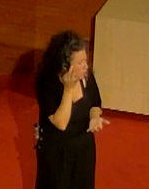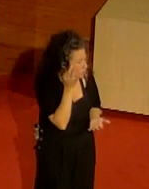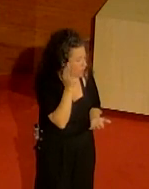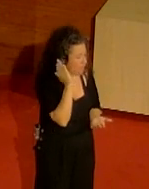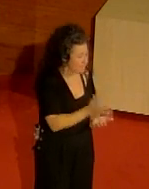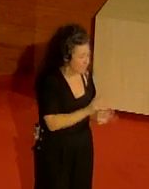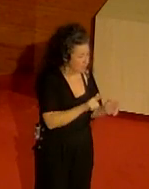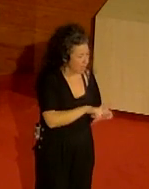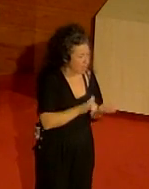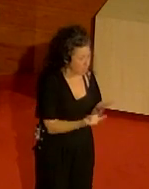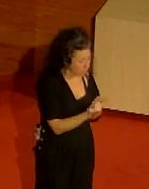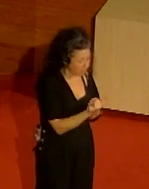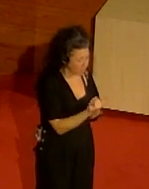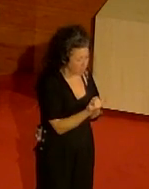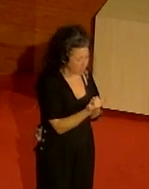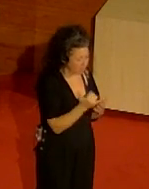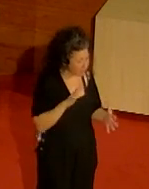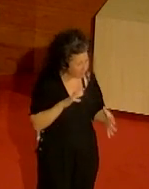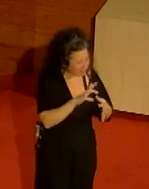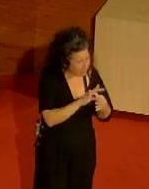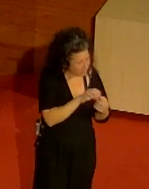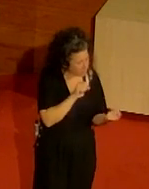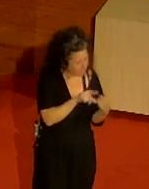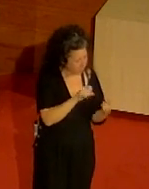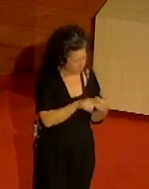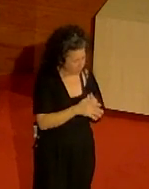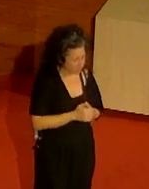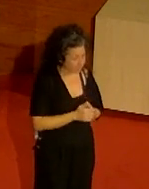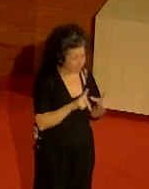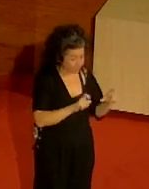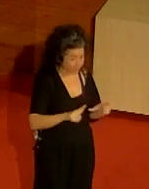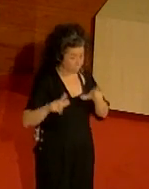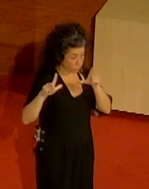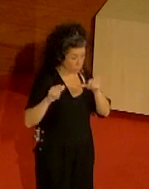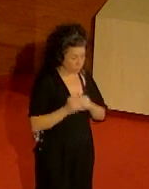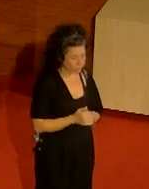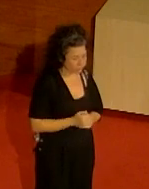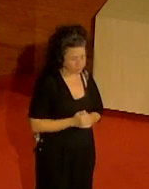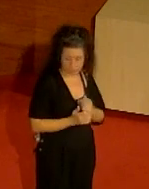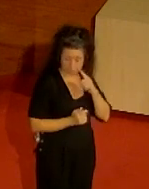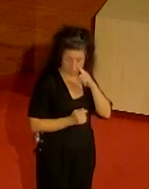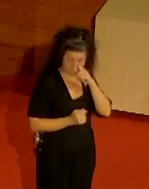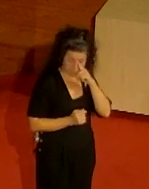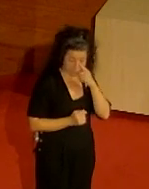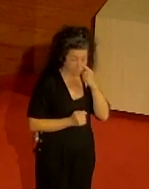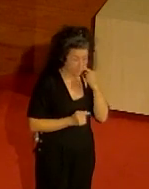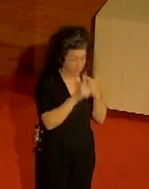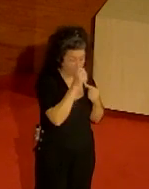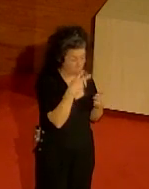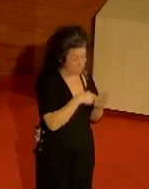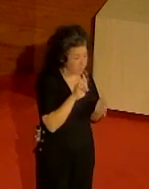del lenguaje relacionado en concreto con las migraciones. Esta fotografía es de 2015, el año de la mal